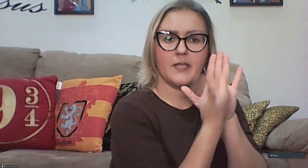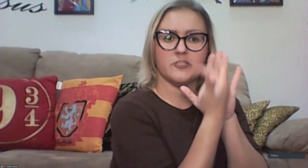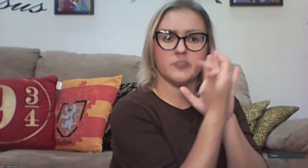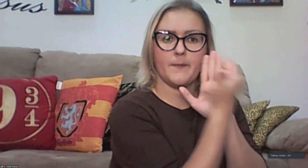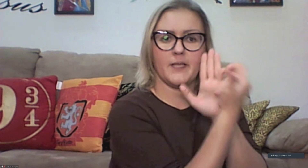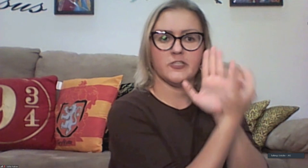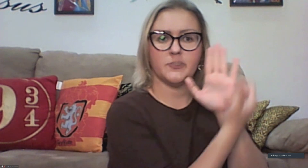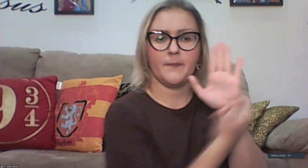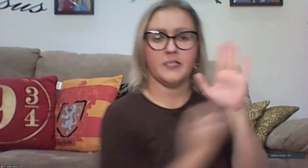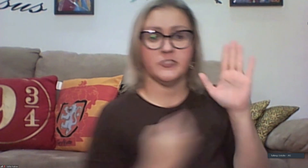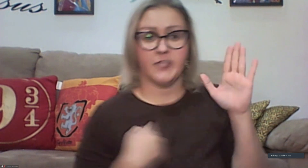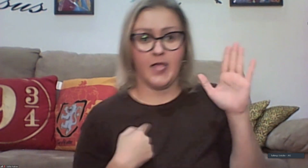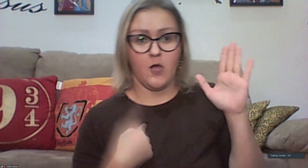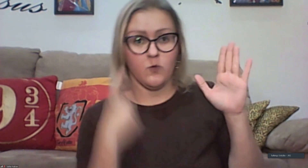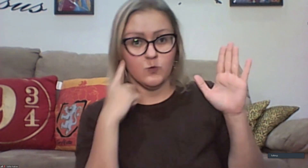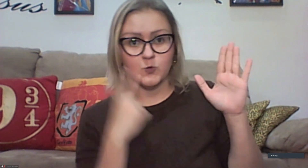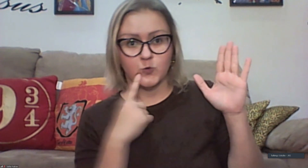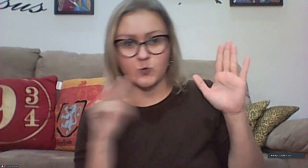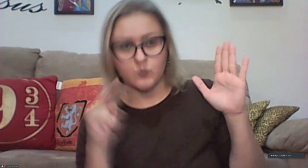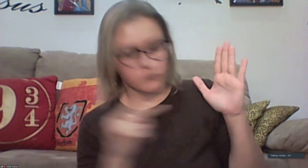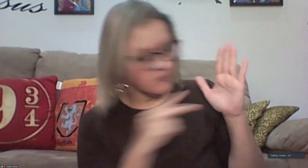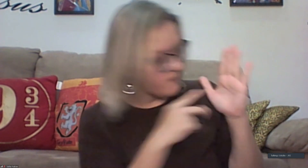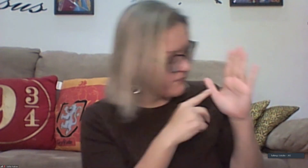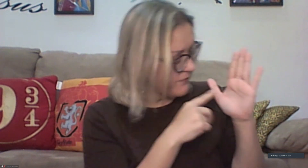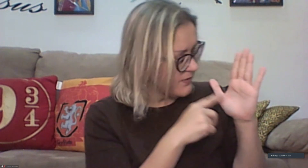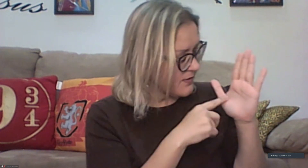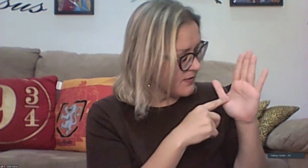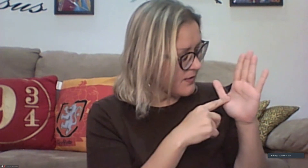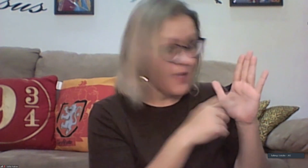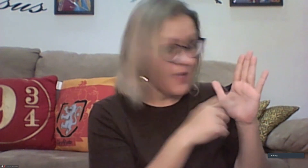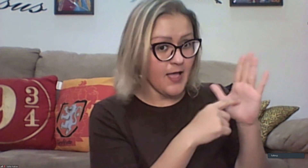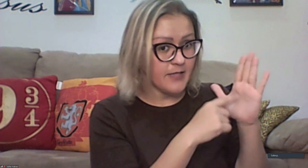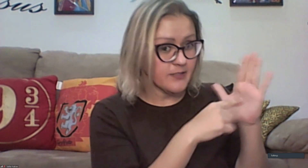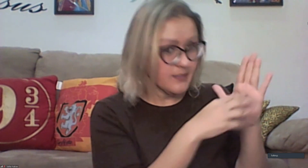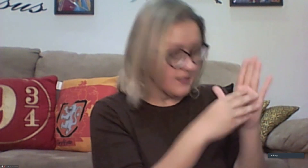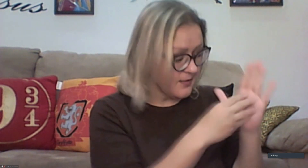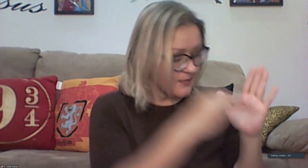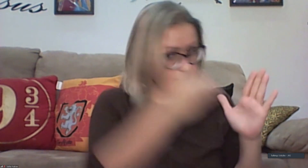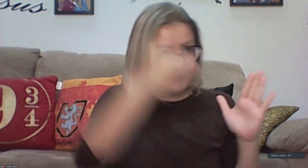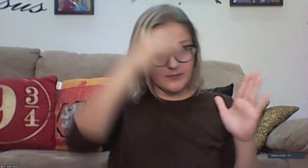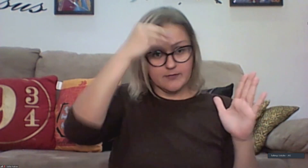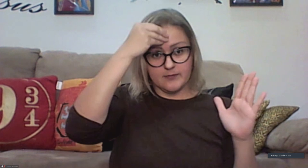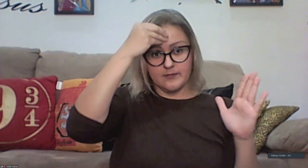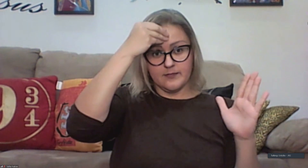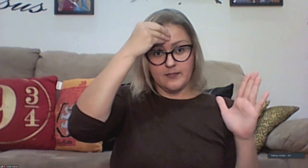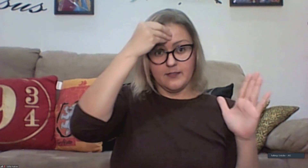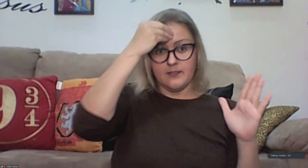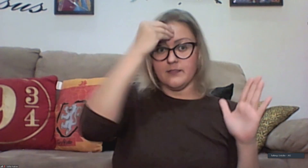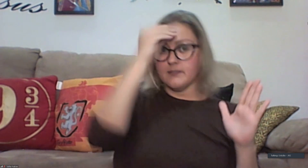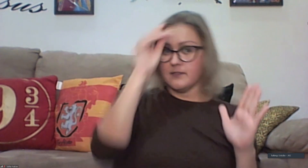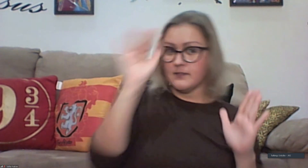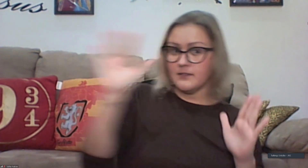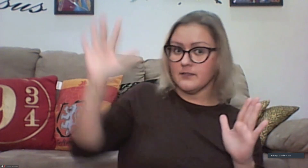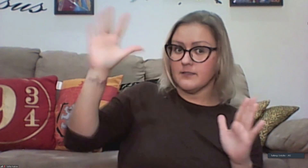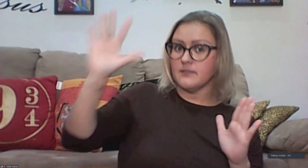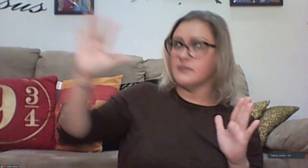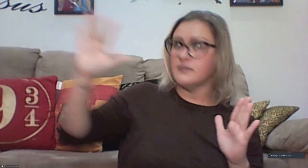mão. Ele desenha as coisas através das mãos no espaço. E aquilo que está